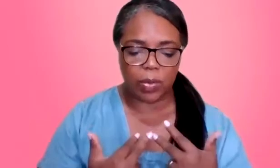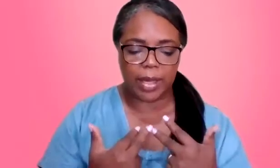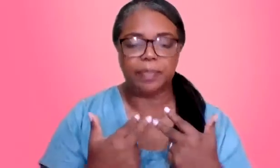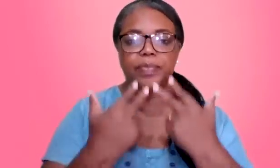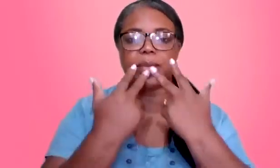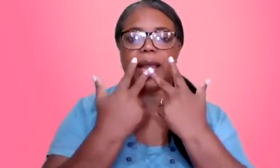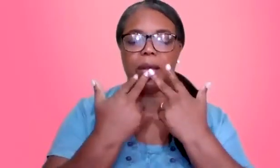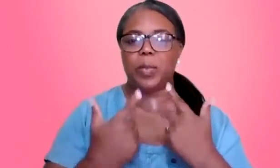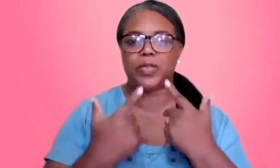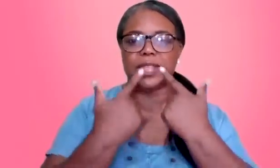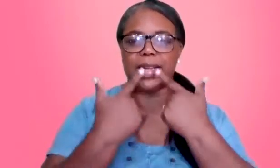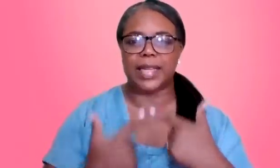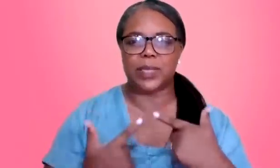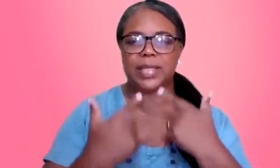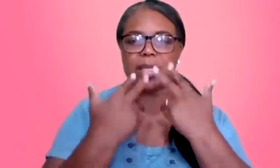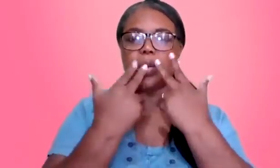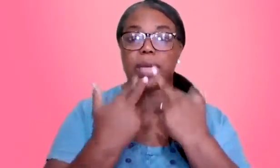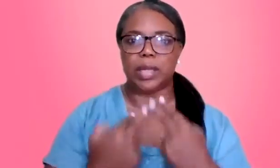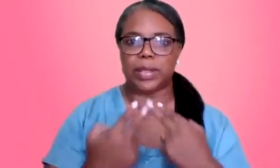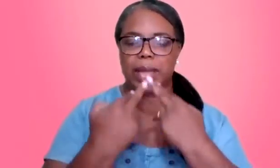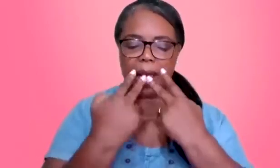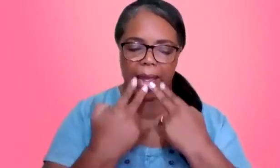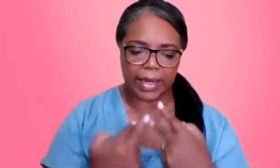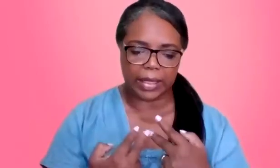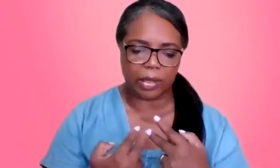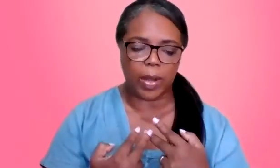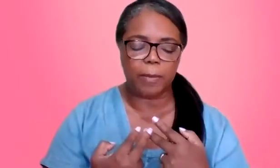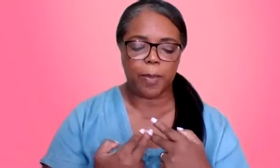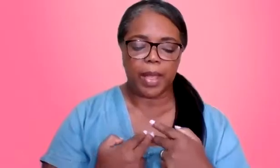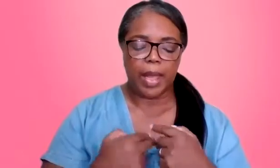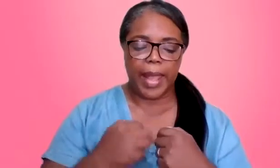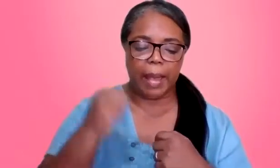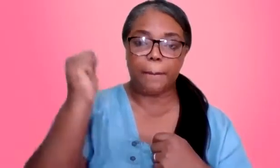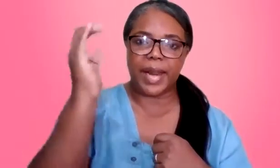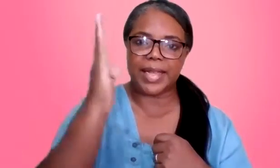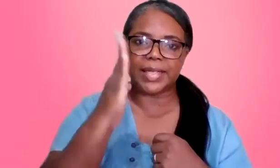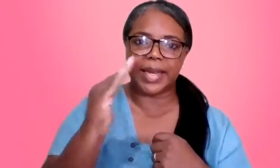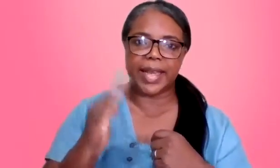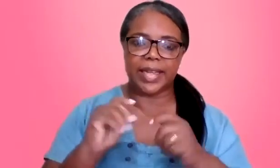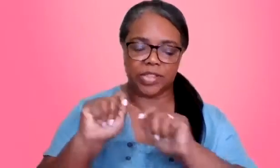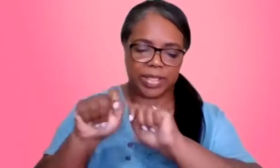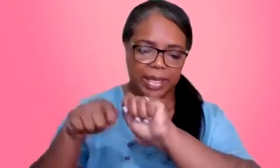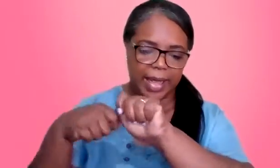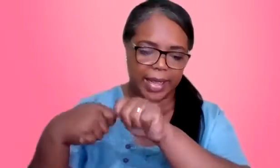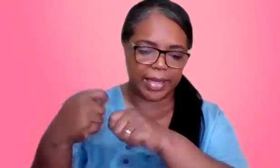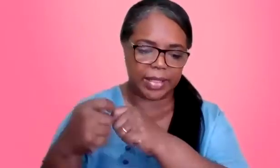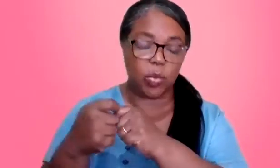língua, tá? Eu posso fazer língua sim ou língua, tá? A língua brasileira de sinais,